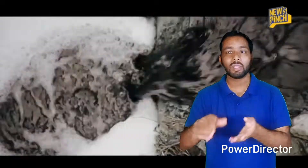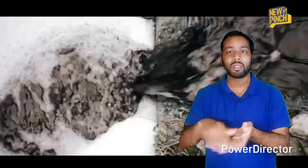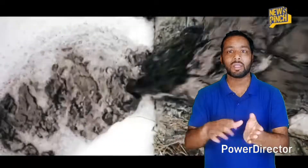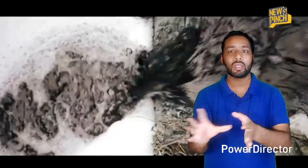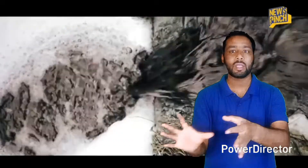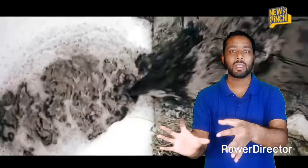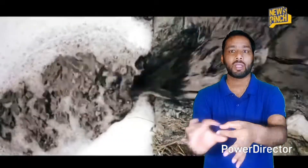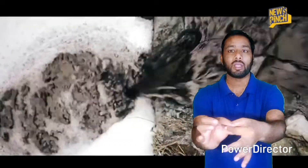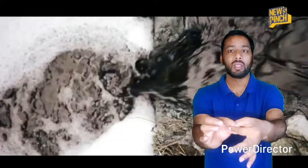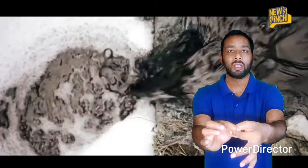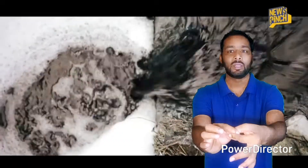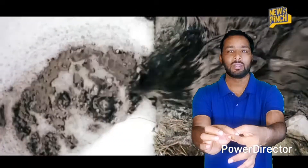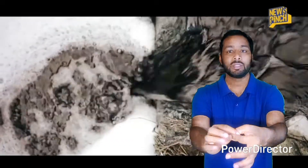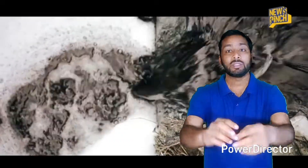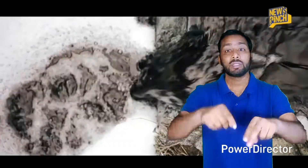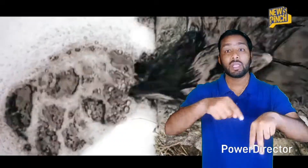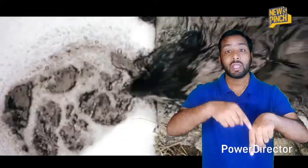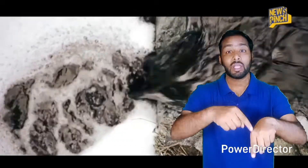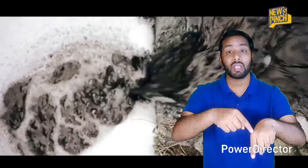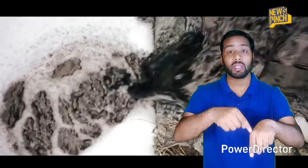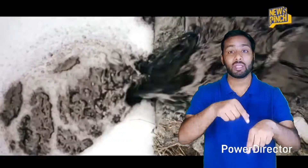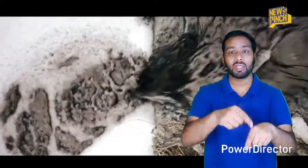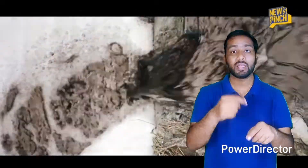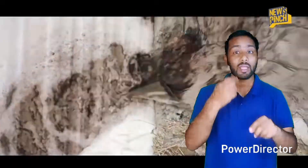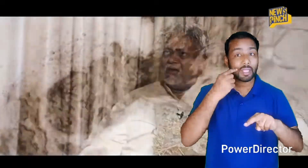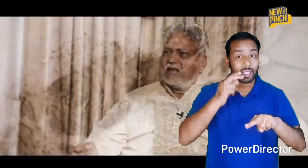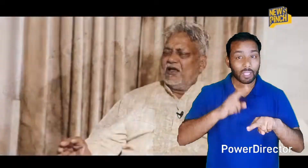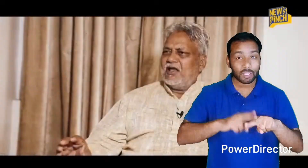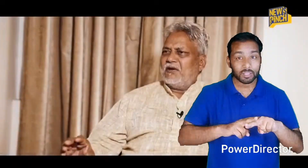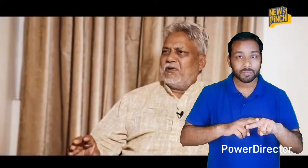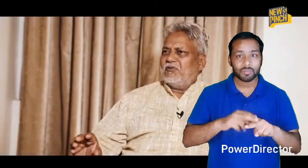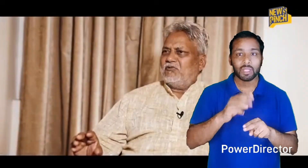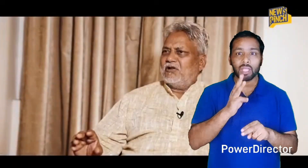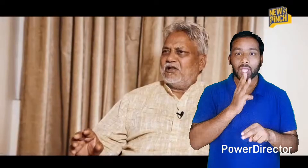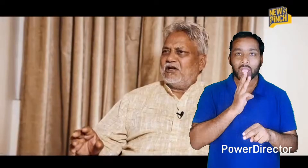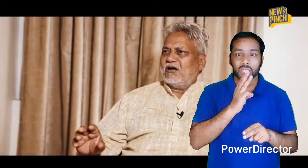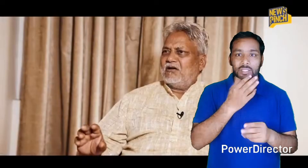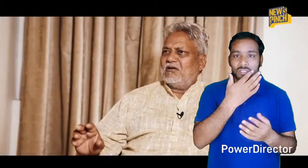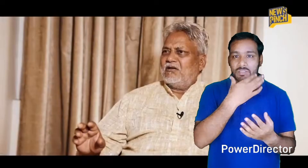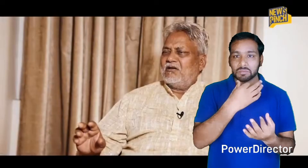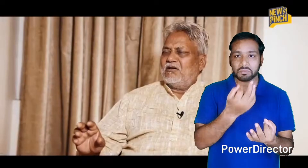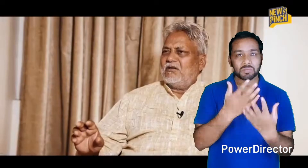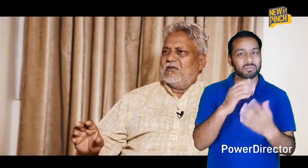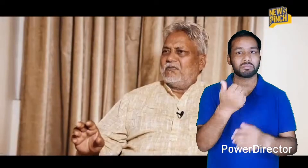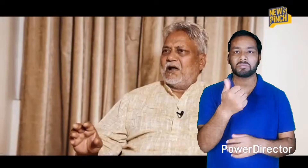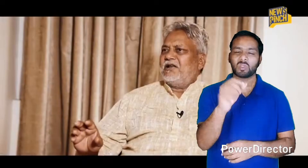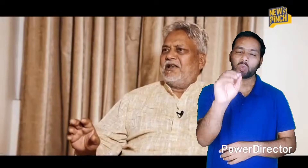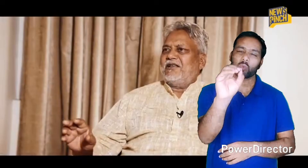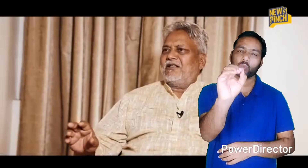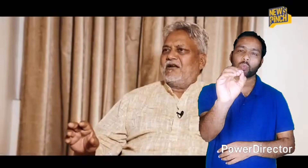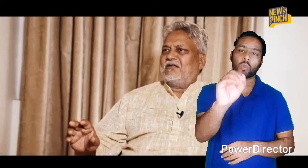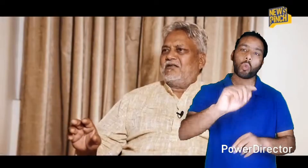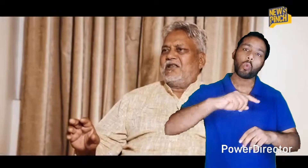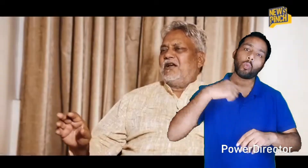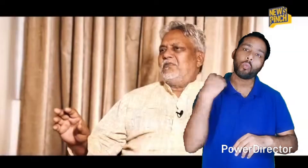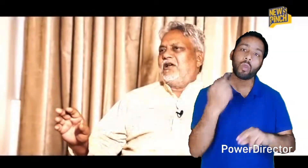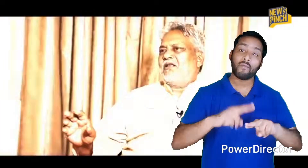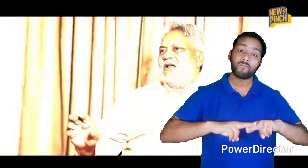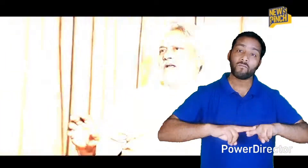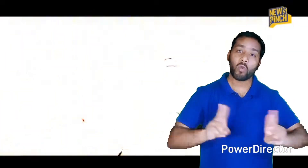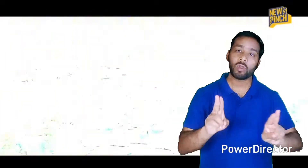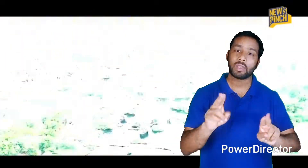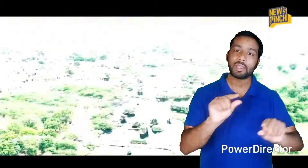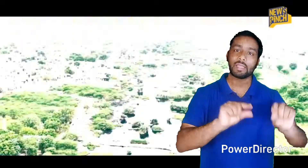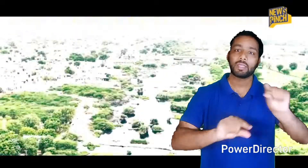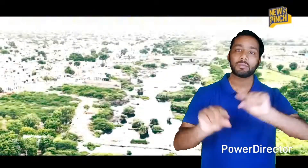को कंप्लीटली पॉल्यूटेड रिवर कर दिया। अब इसमें एक भी बूंद नदी का पानी नहीं जाता, तेजाब